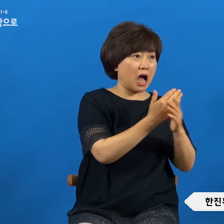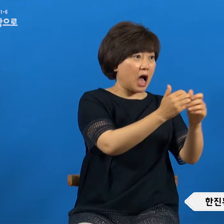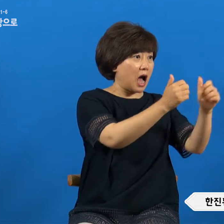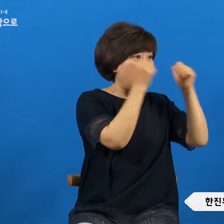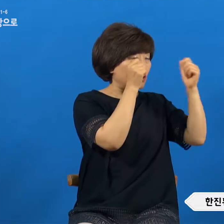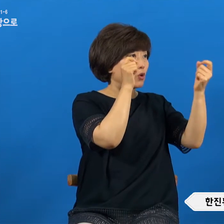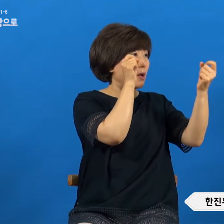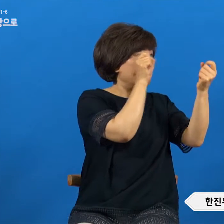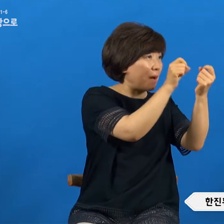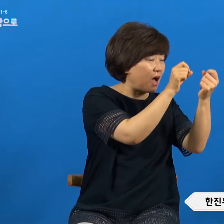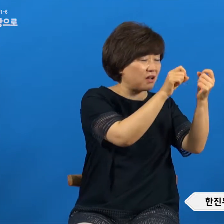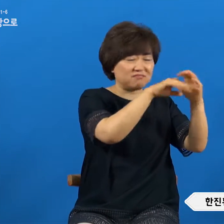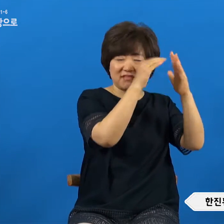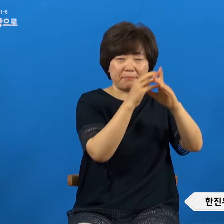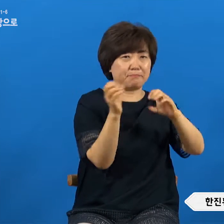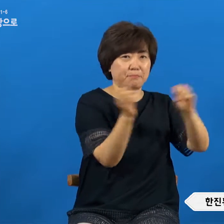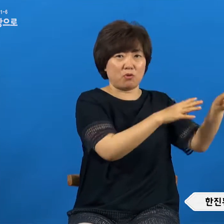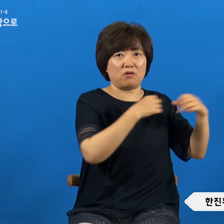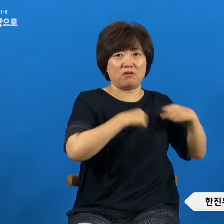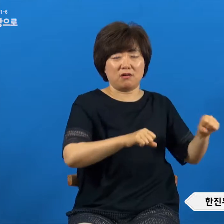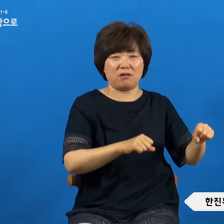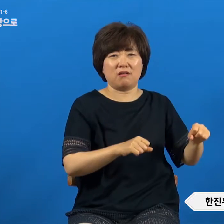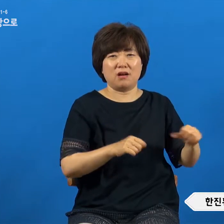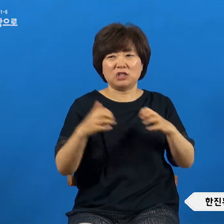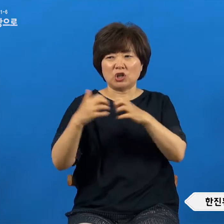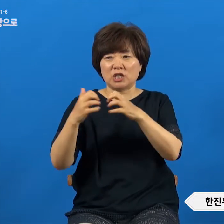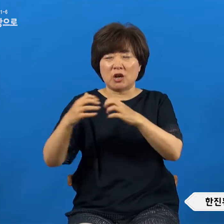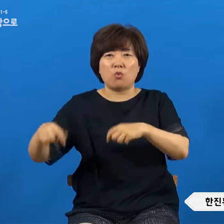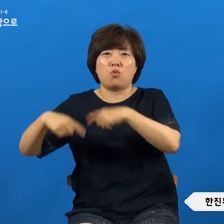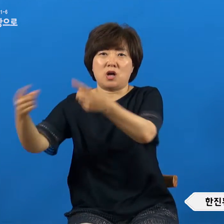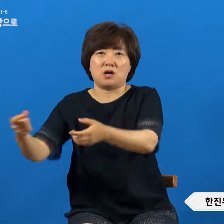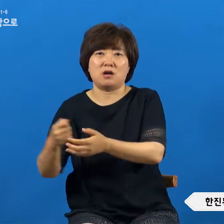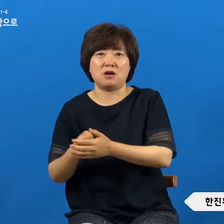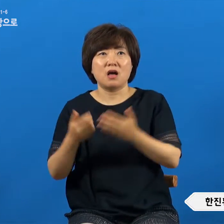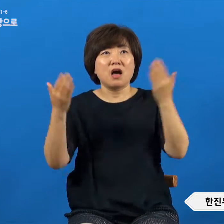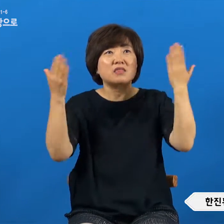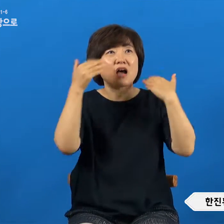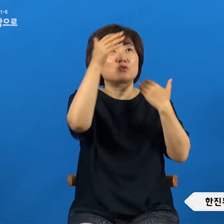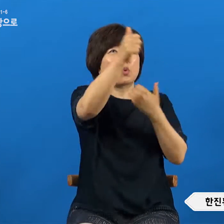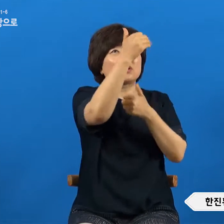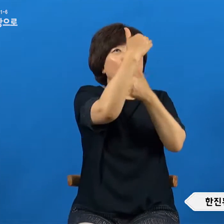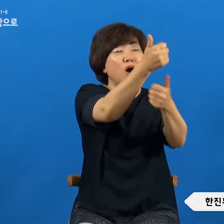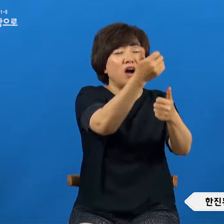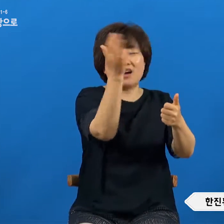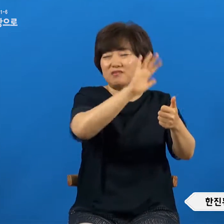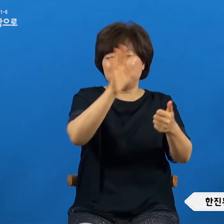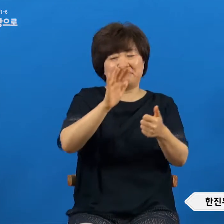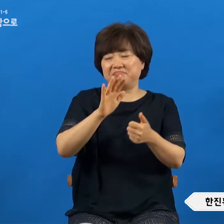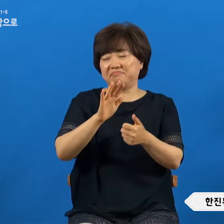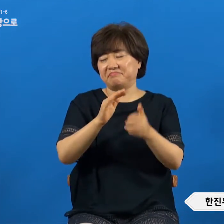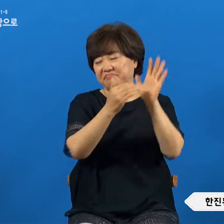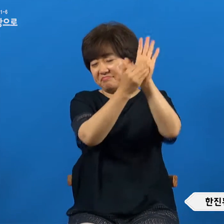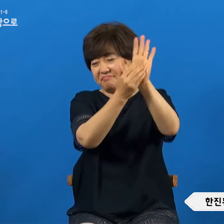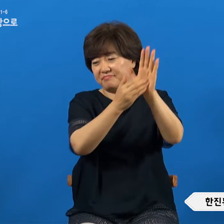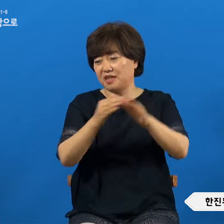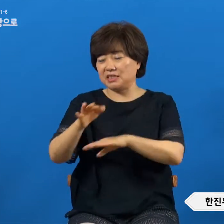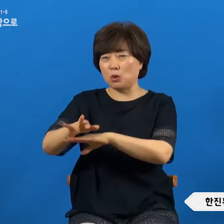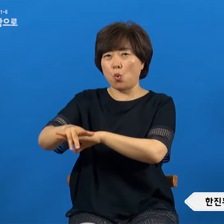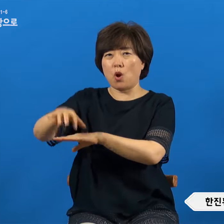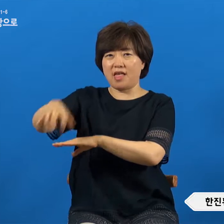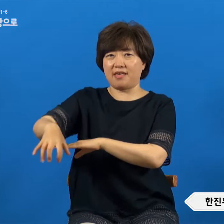팽개치고 전쟁터에 몸을 던졌습니다. 대학 총장 자리도 마다하고 깡시골에 처박혔습니다.